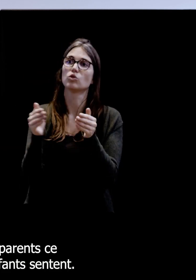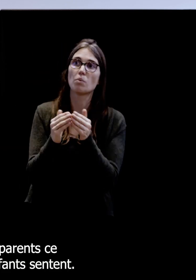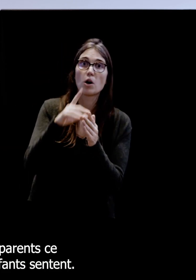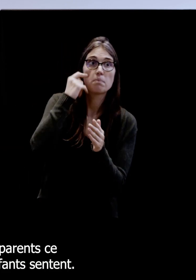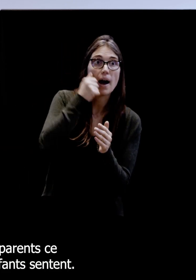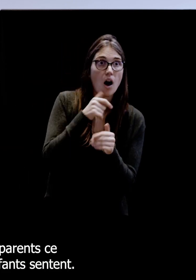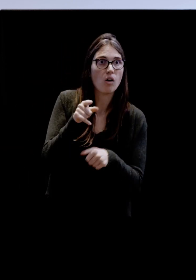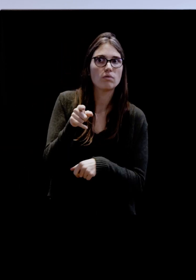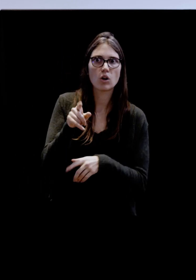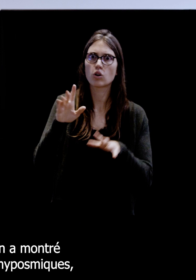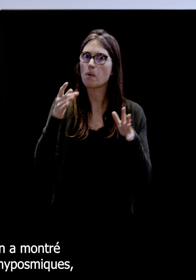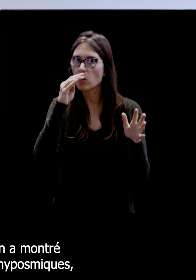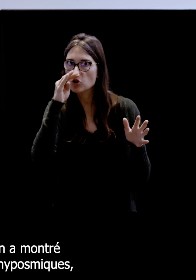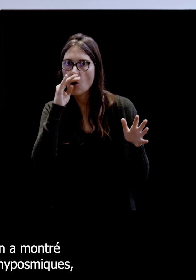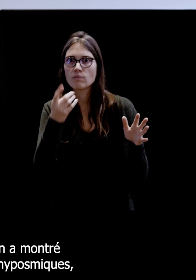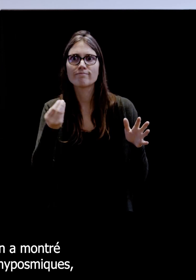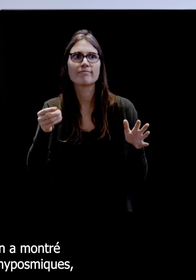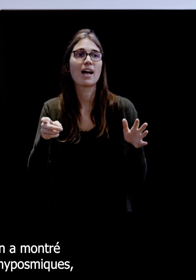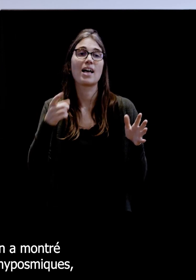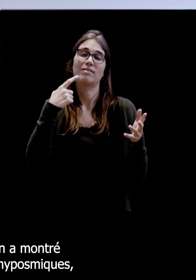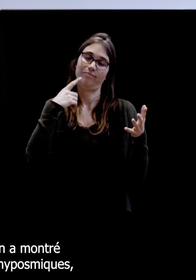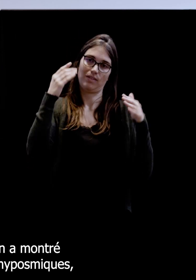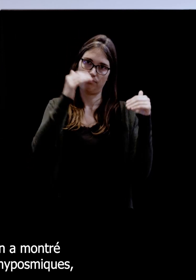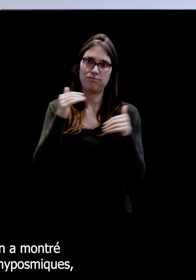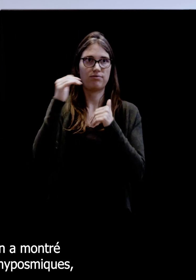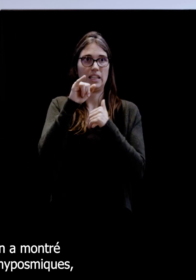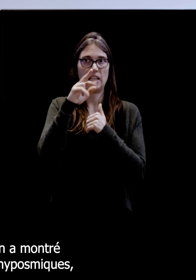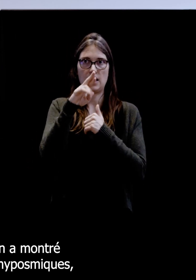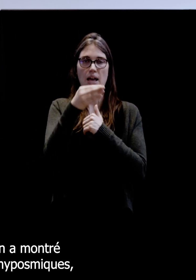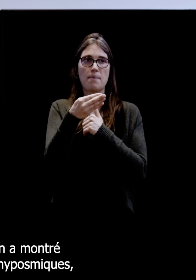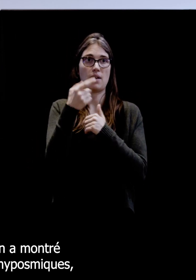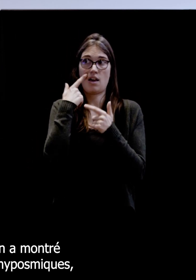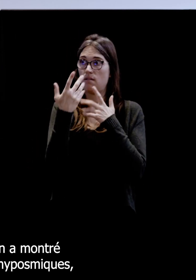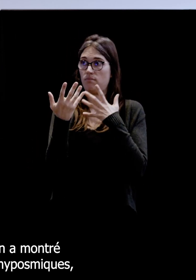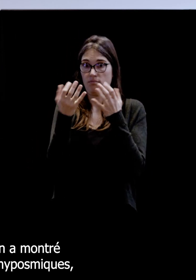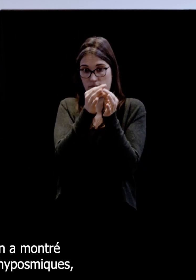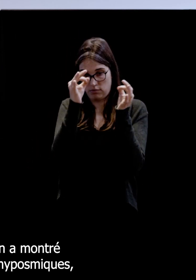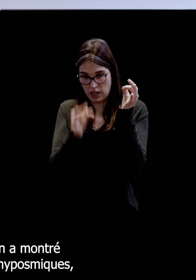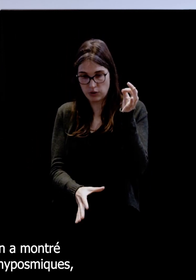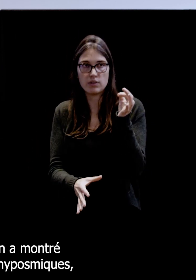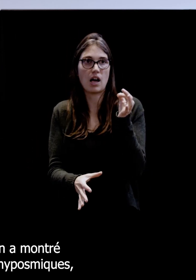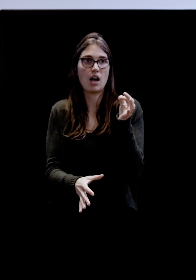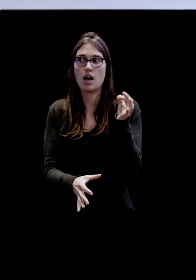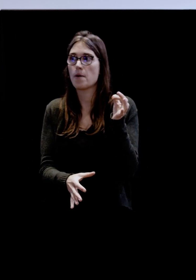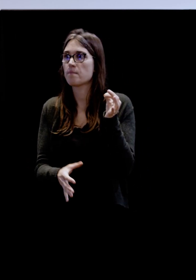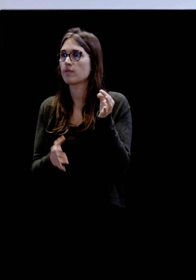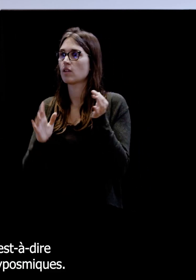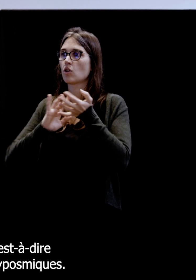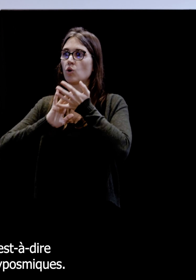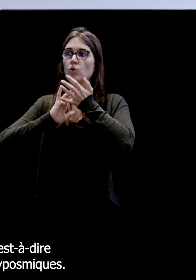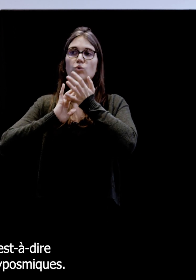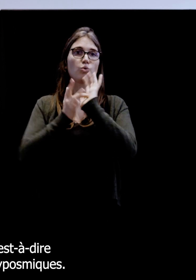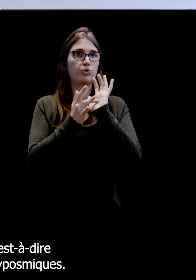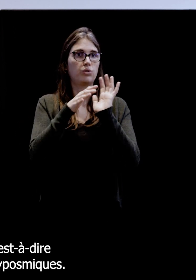est-ce qu'ils pensaient que leur enfant sent. On a regardé les IRM et on a montré qu'ils étaient tous au moins hyposmiques.